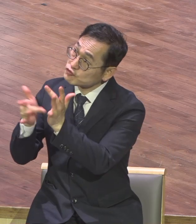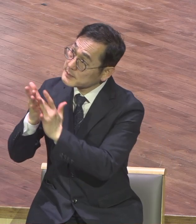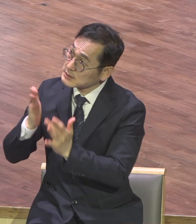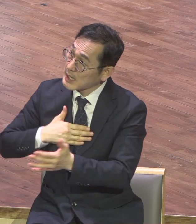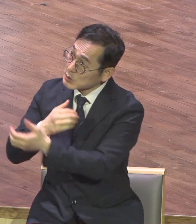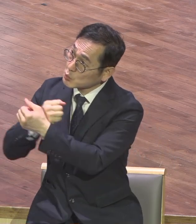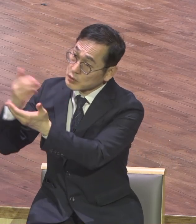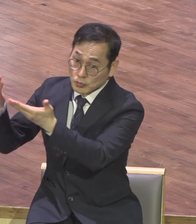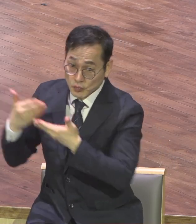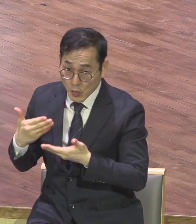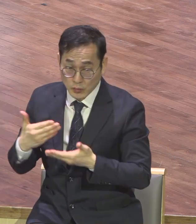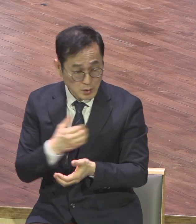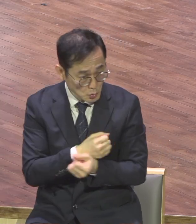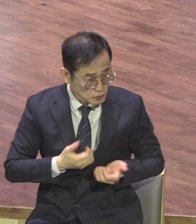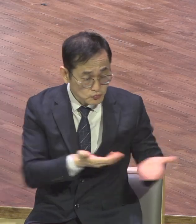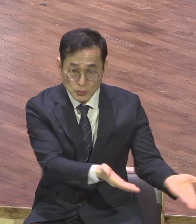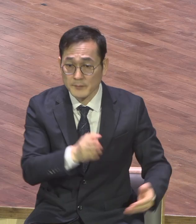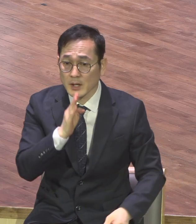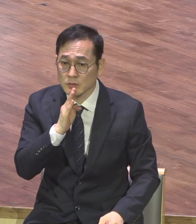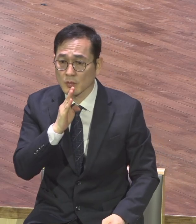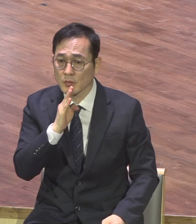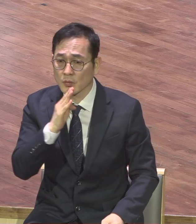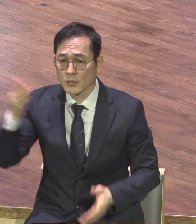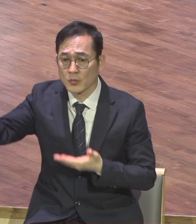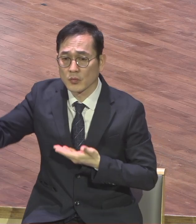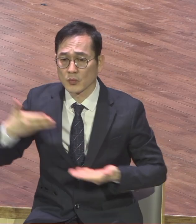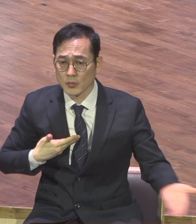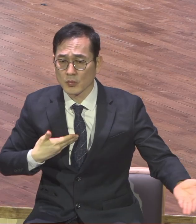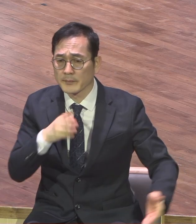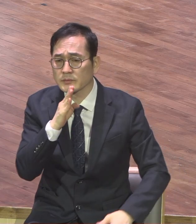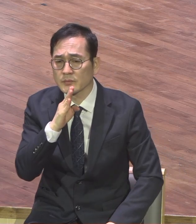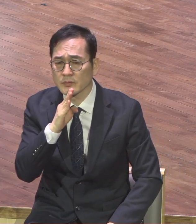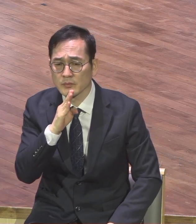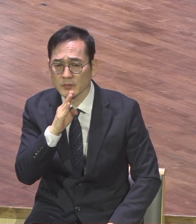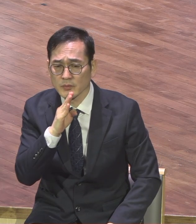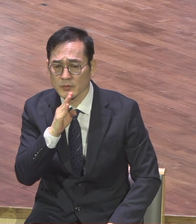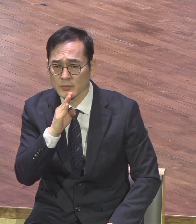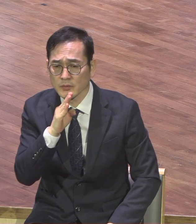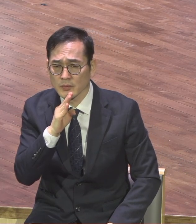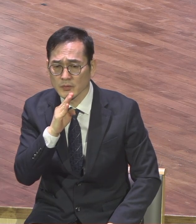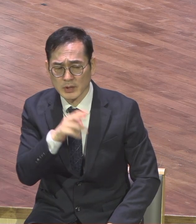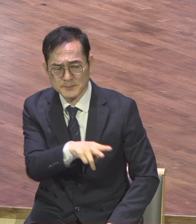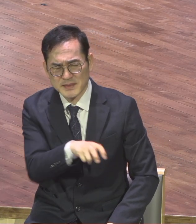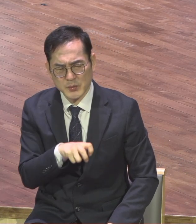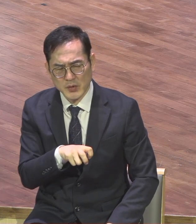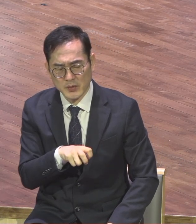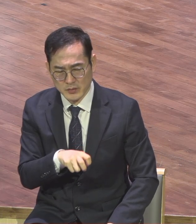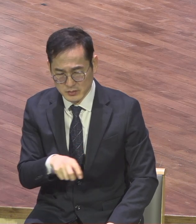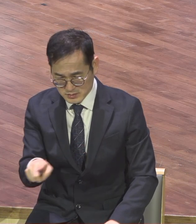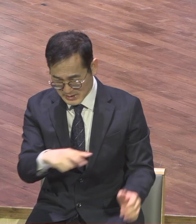용서는 못해요 저는 이해가 안 돼요 계속 미워하는 사람을 보면 저 사람